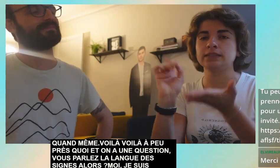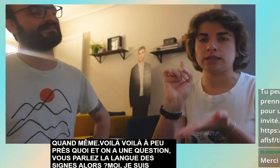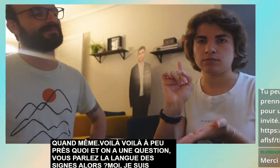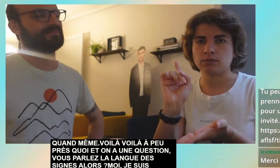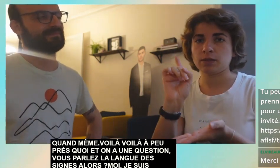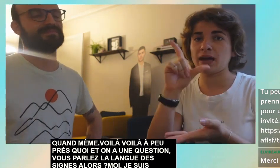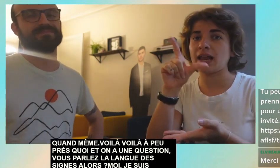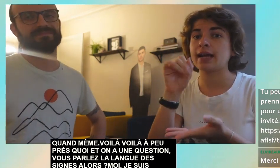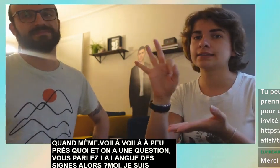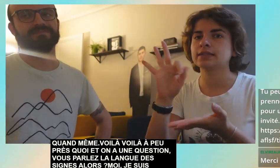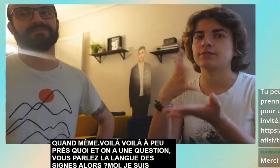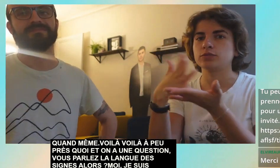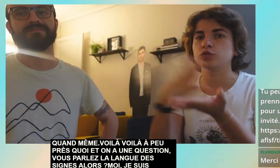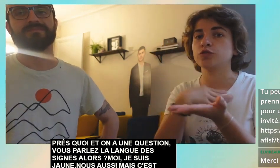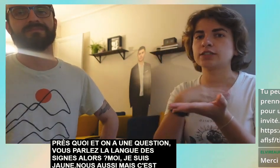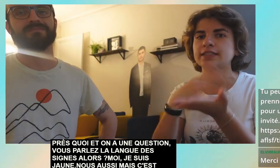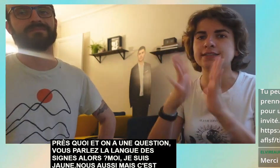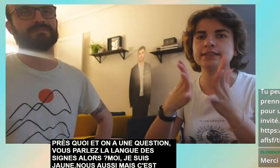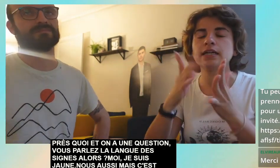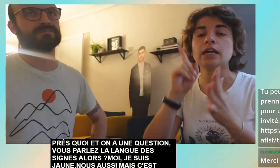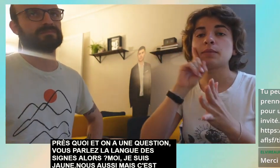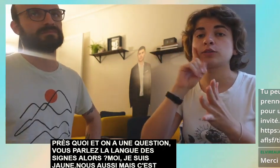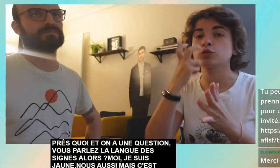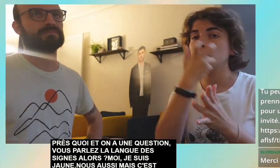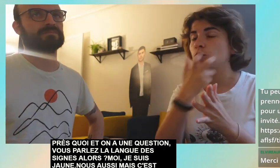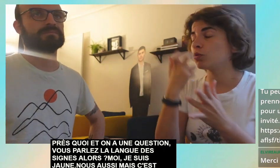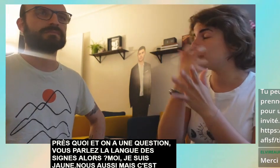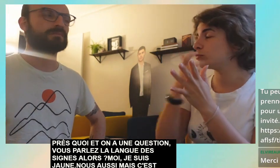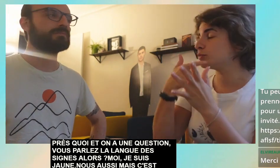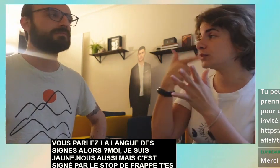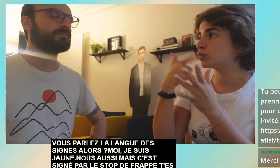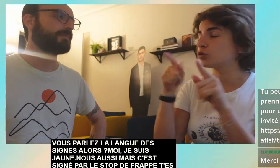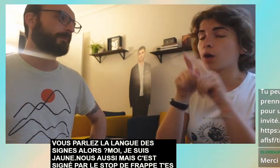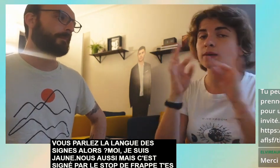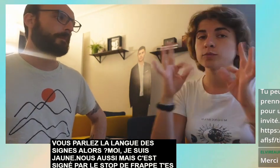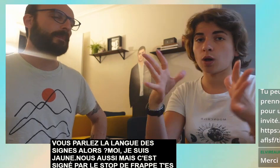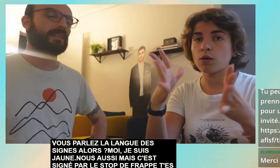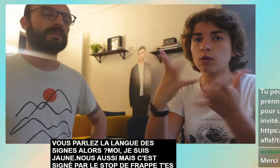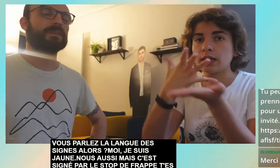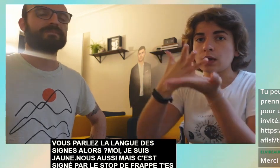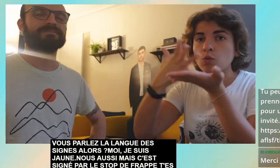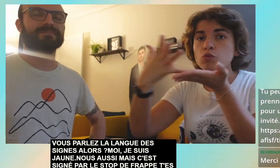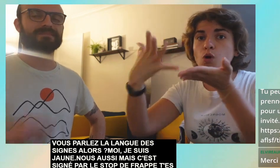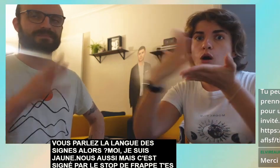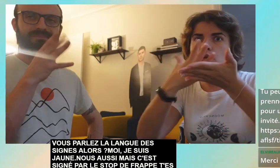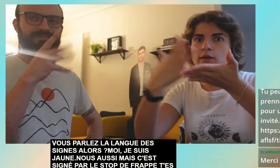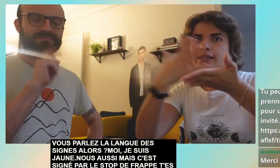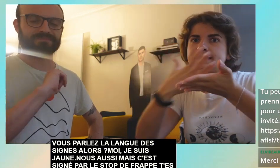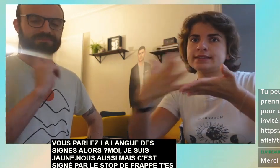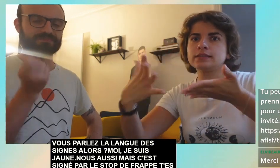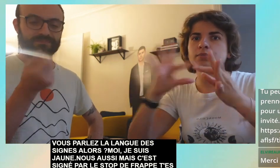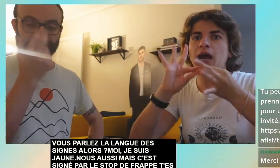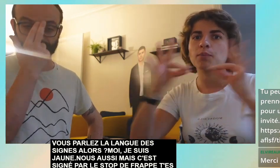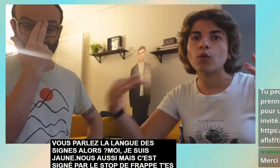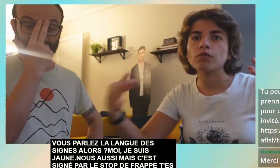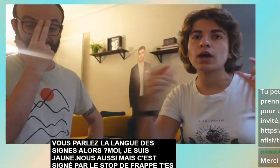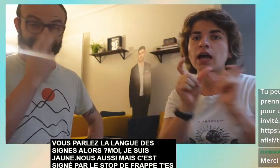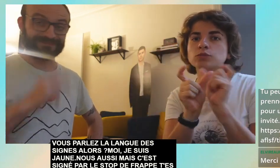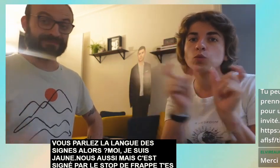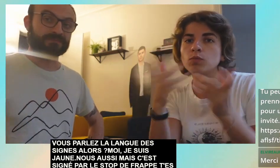signé. Pas le step, du français signé. Parce que comme on dit tout en même temps, Oui. on colle des signes par rapport aux phrases, aux